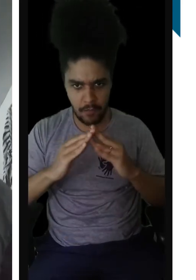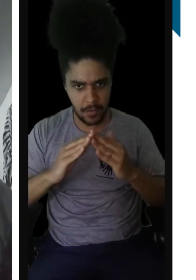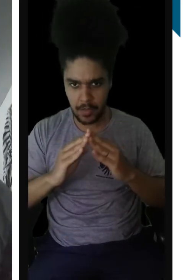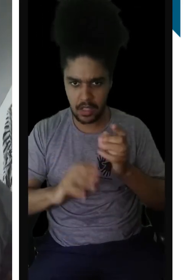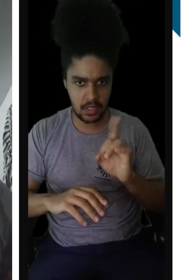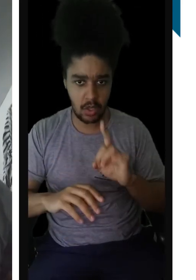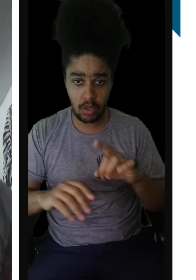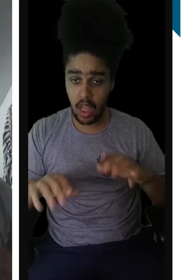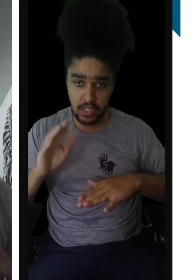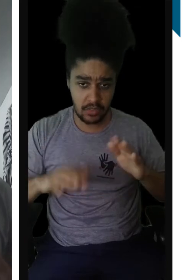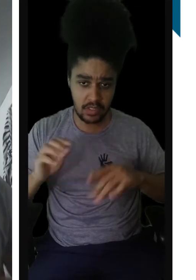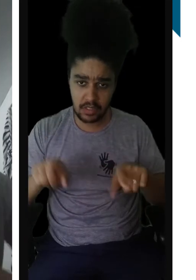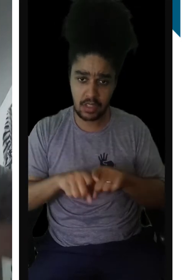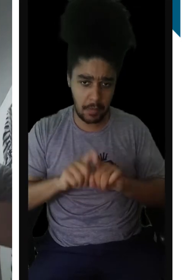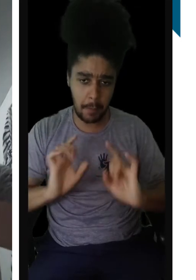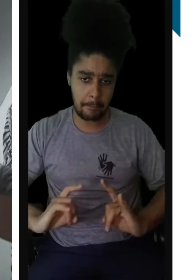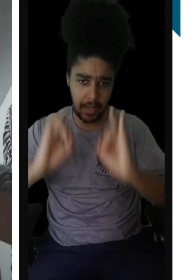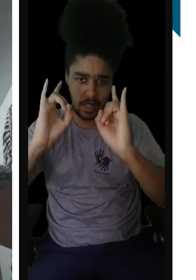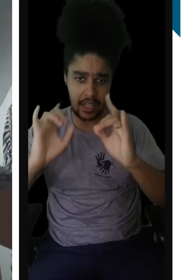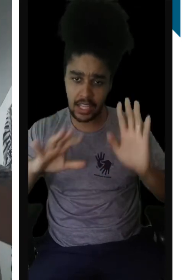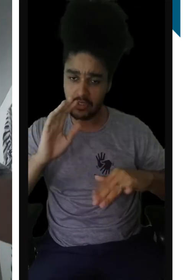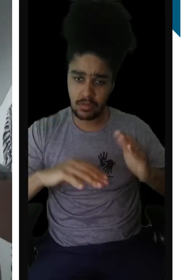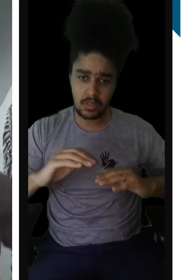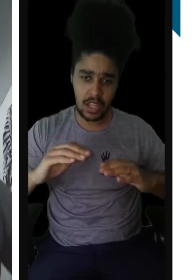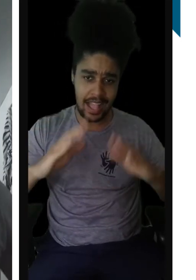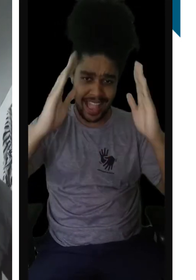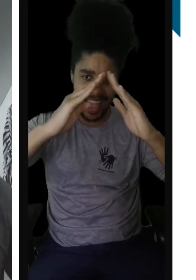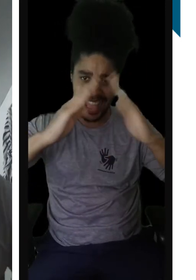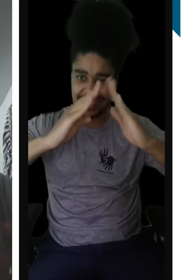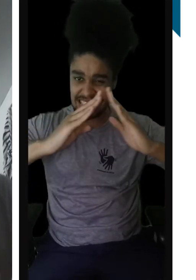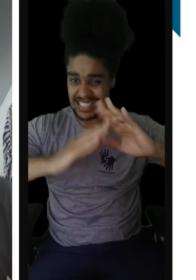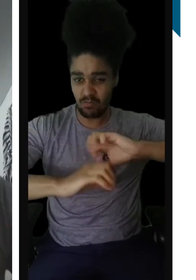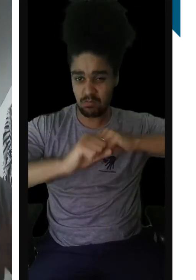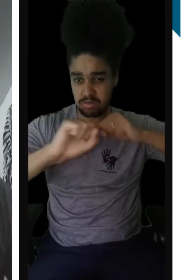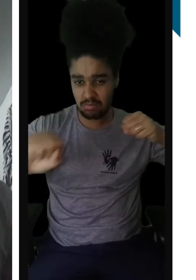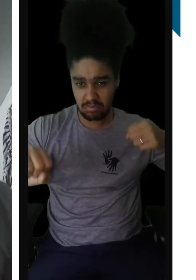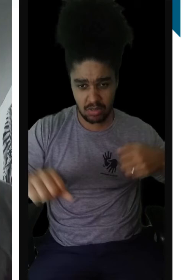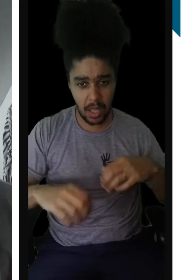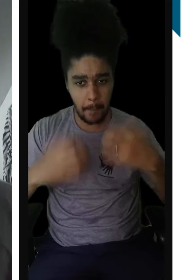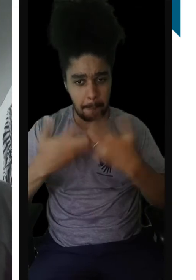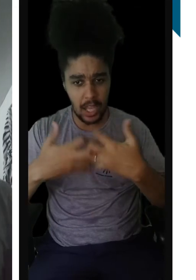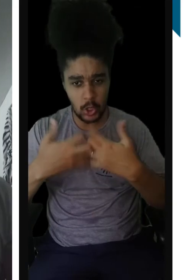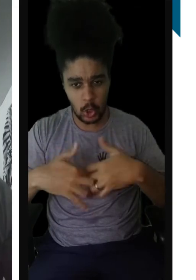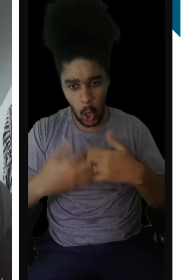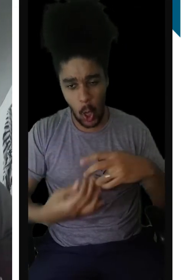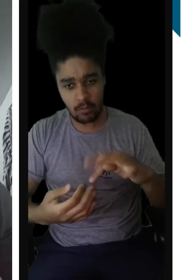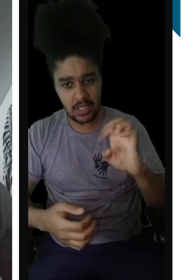baixo poder aquisitivo. Não, se você for lá ver as mansões em Teresópolis, em